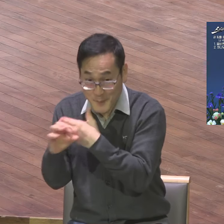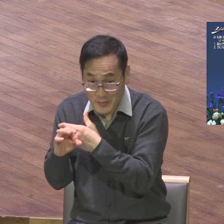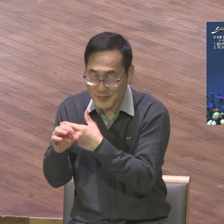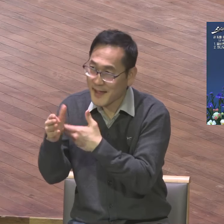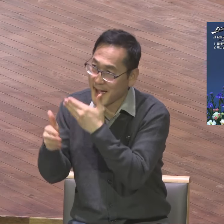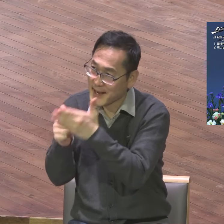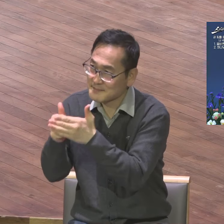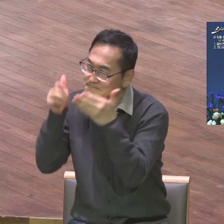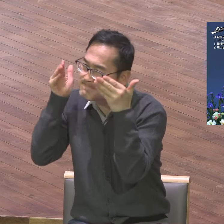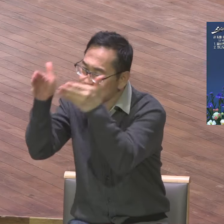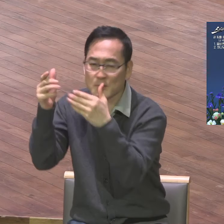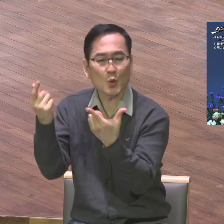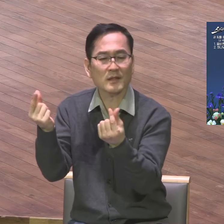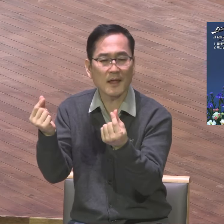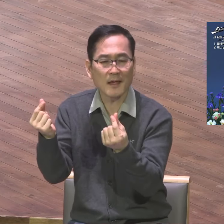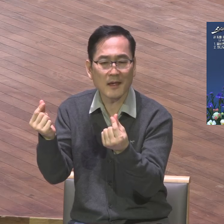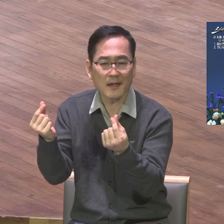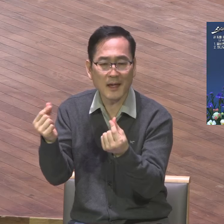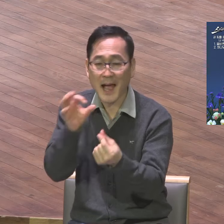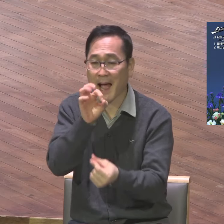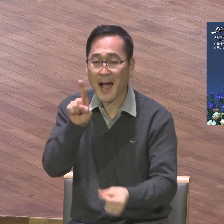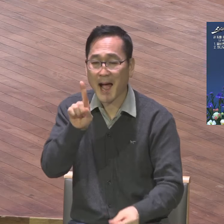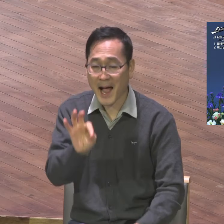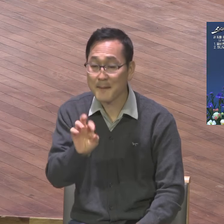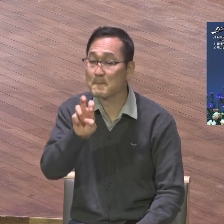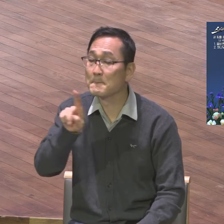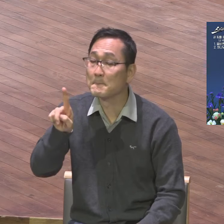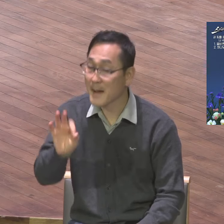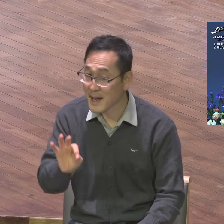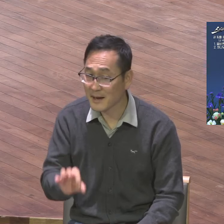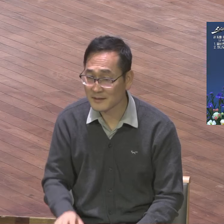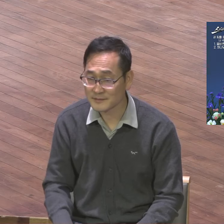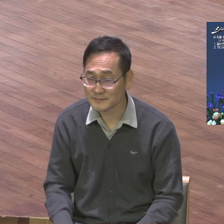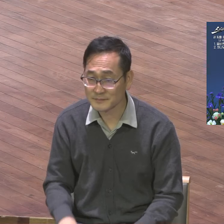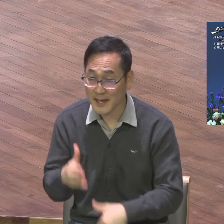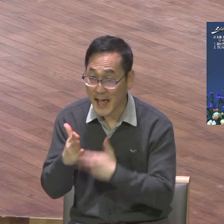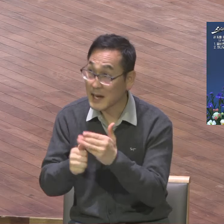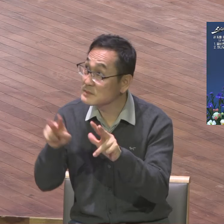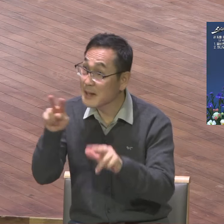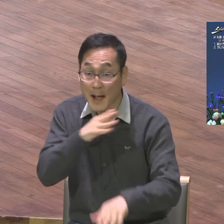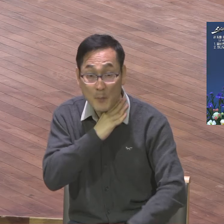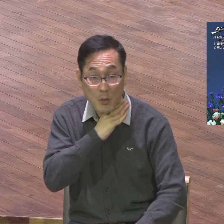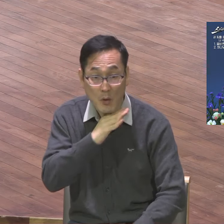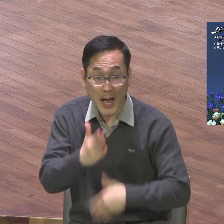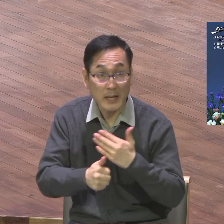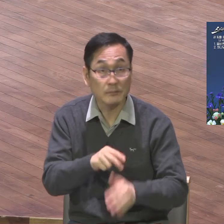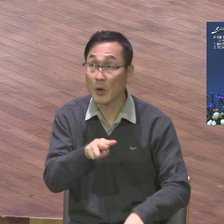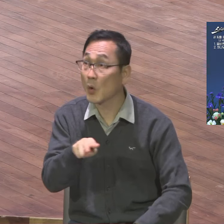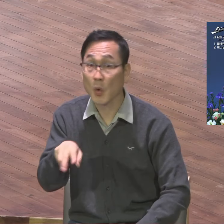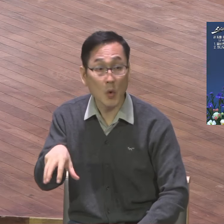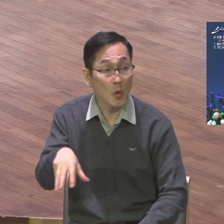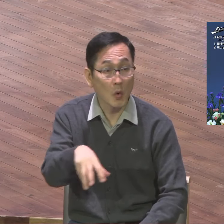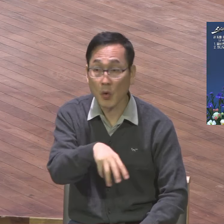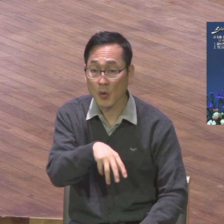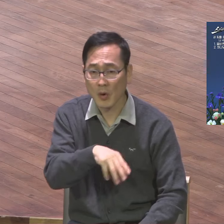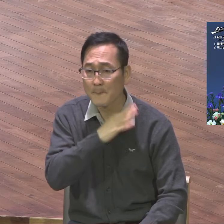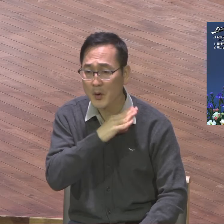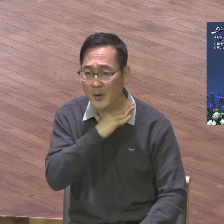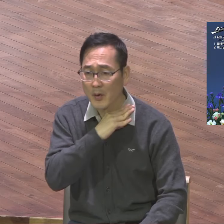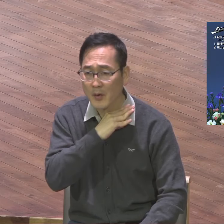거예요. 시선을 고정한다고 뭐요? 하나님 눈에 보입니까 지금? 시선을 고정한다고 뭐요? 말씀에